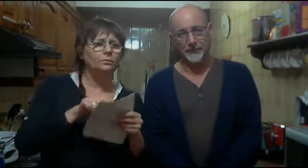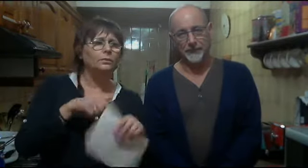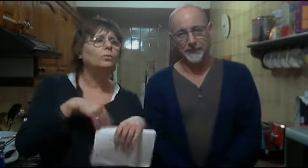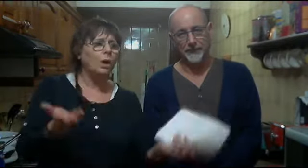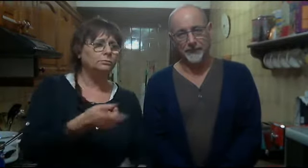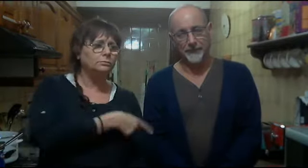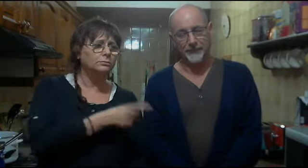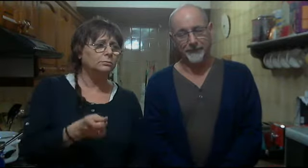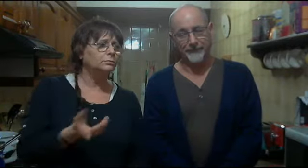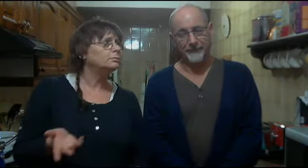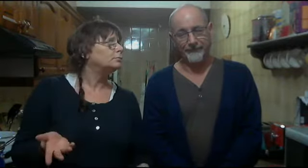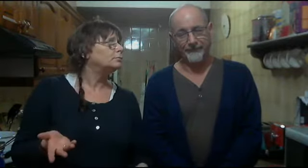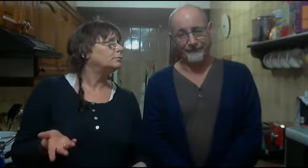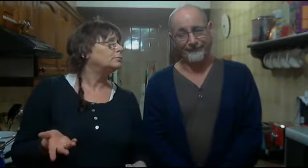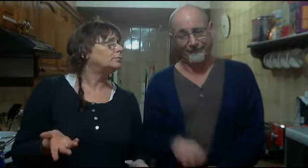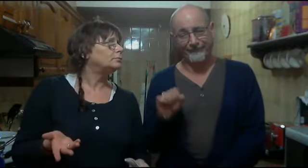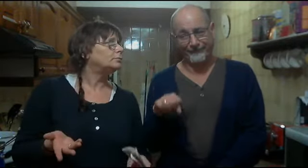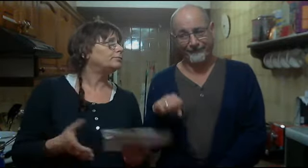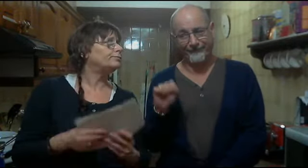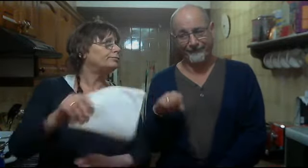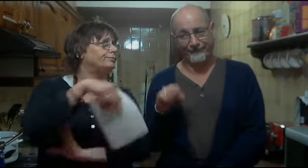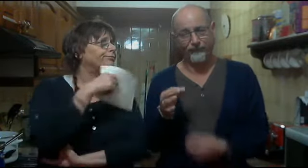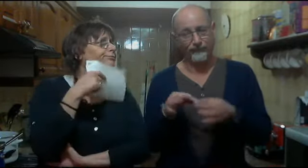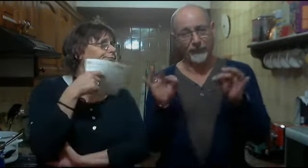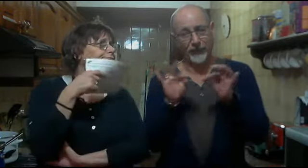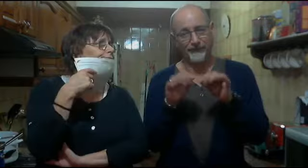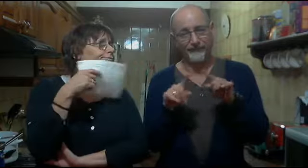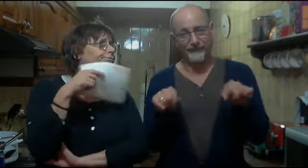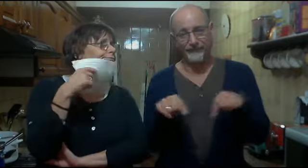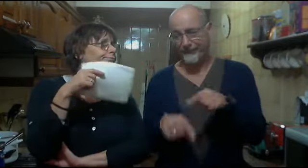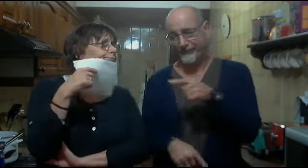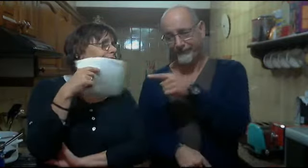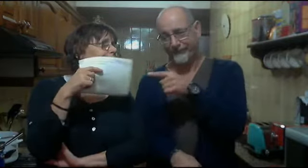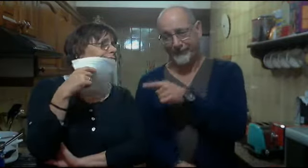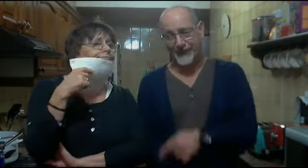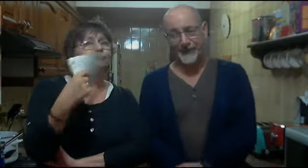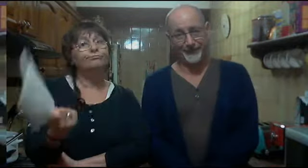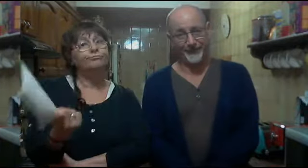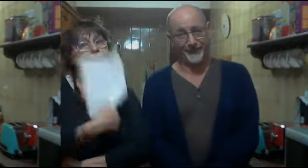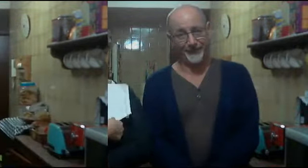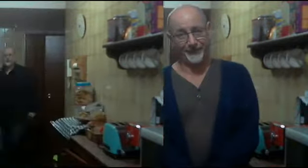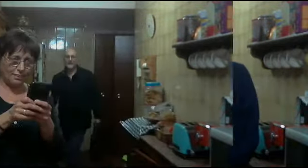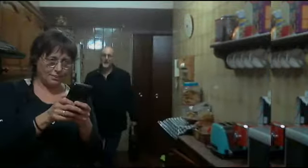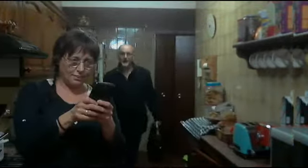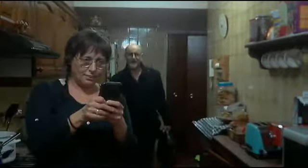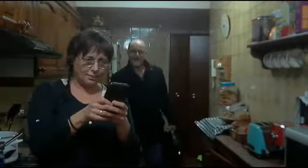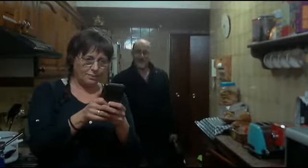El suïcidi Infantino és el nou president de la FIFA després d'imposar-se en la segona ronda de votacions feta aquesta tarda a Zúric. Infantino, fins ara el secretari general de la UEFA.